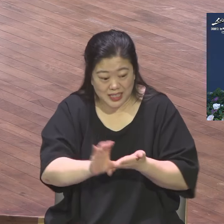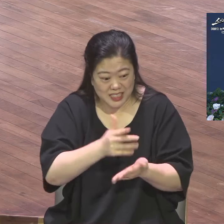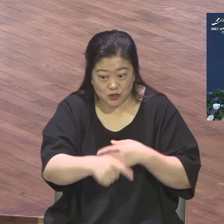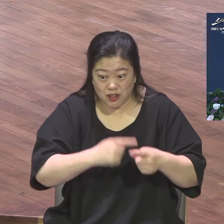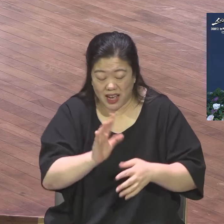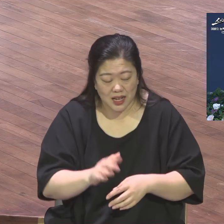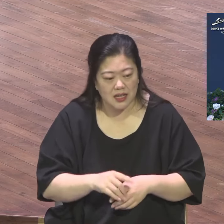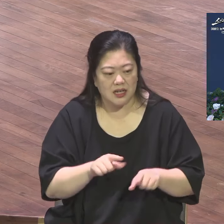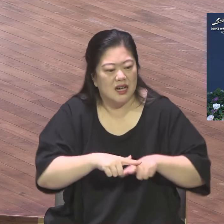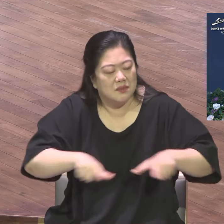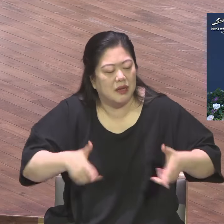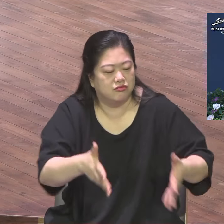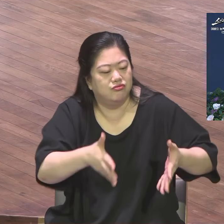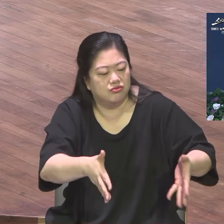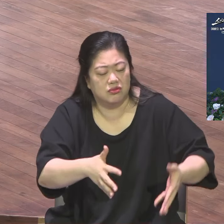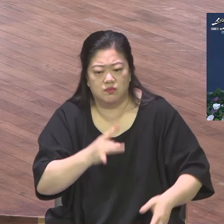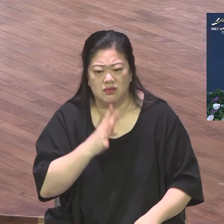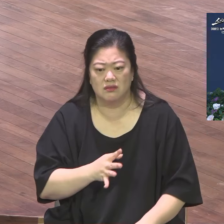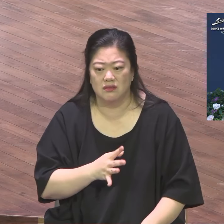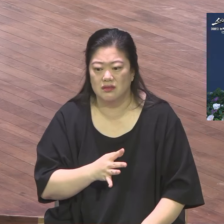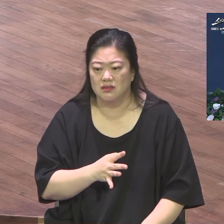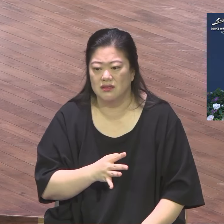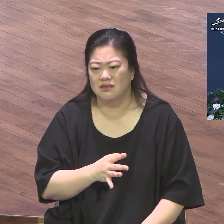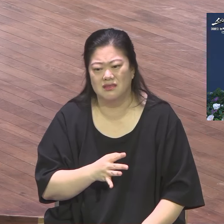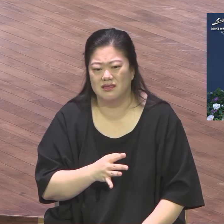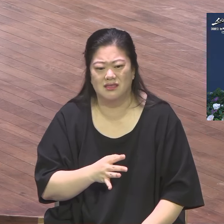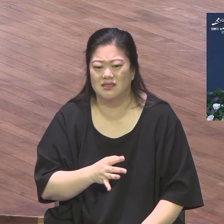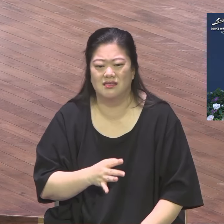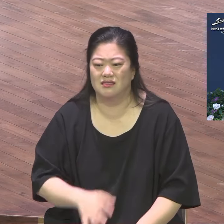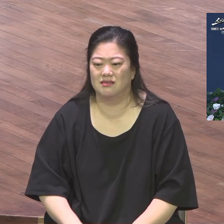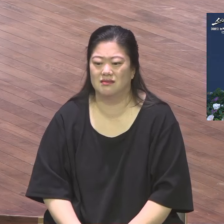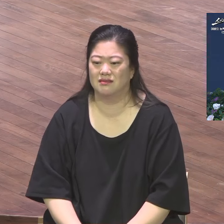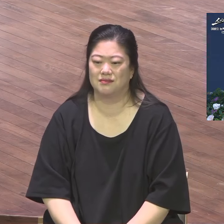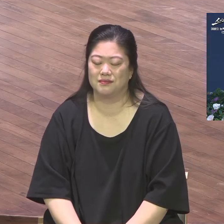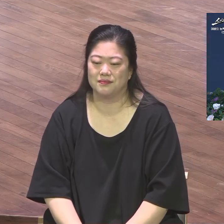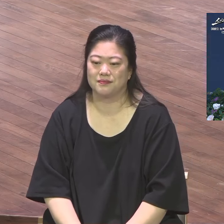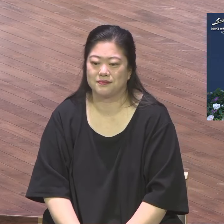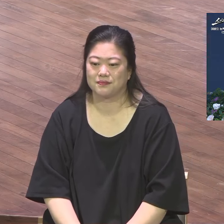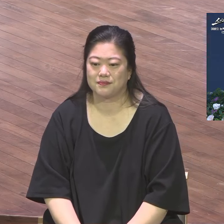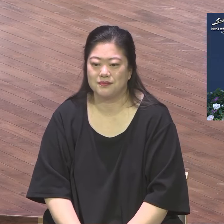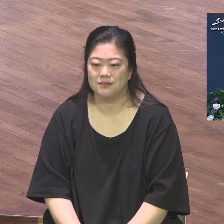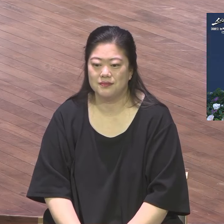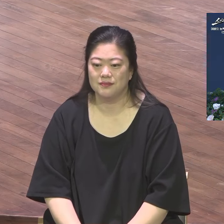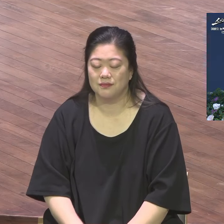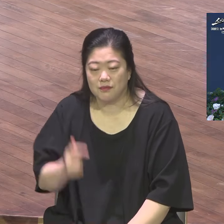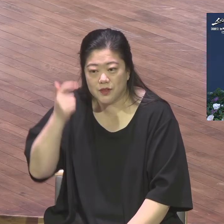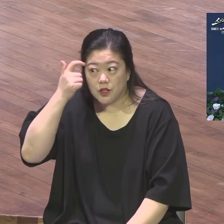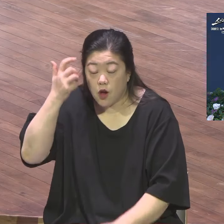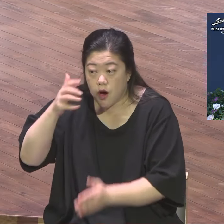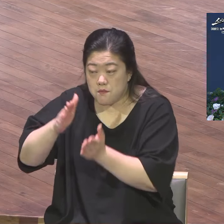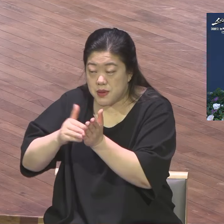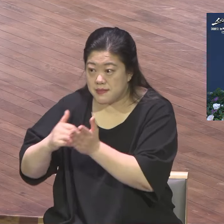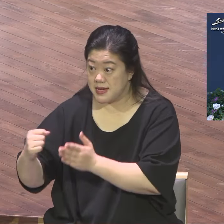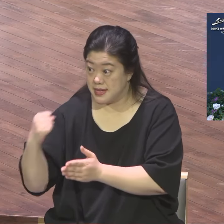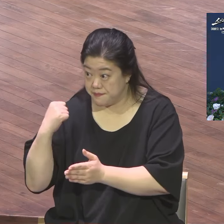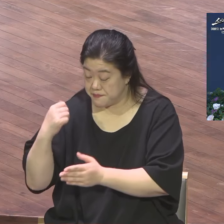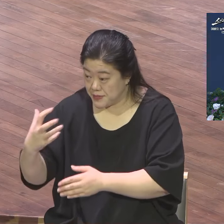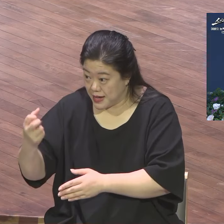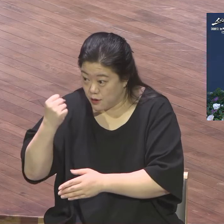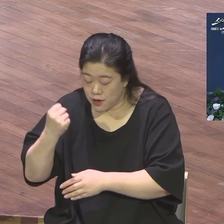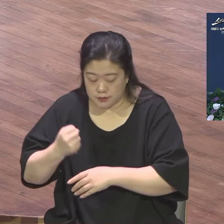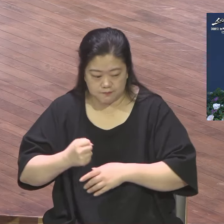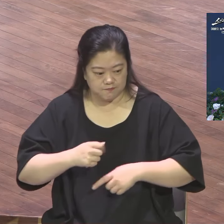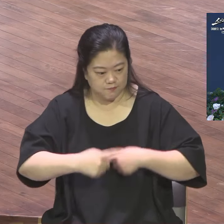그 자신이 없어. 그 절대적인 그 영적인 비밀을 몰라. 그렇기 때문에 사단이